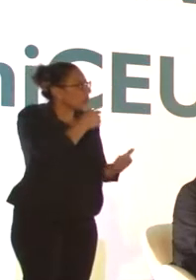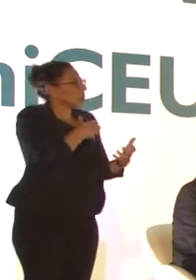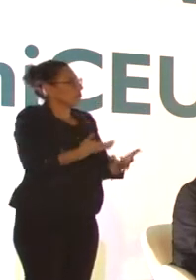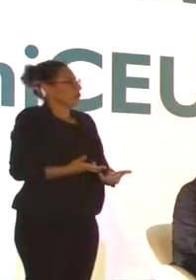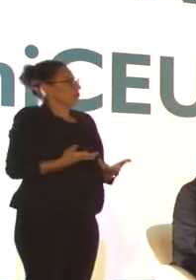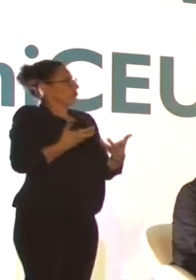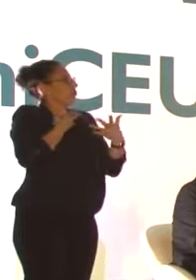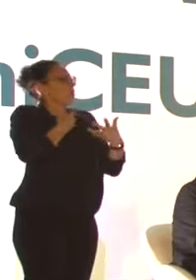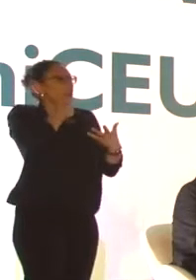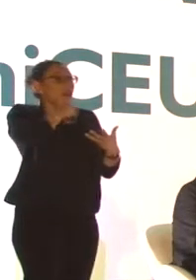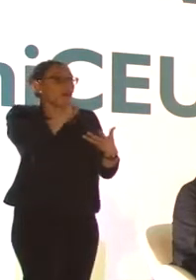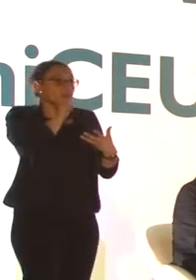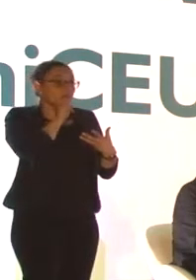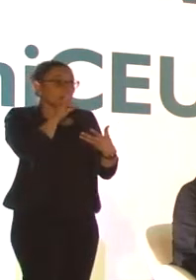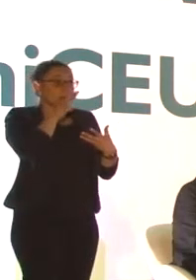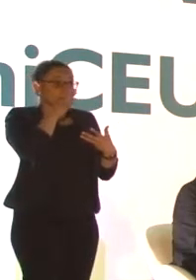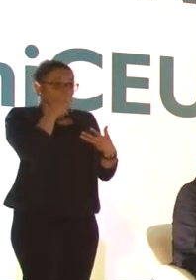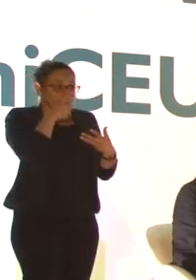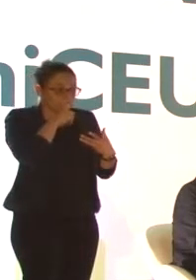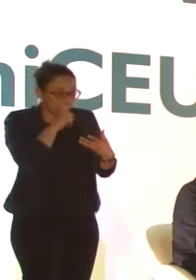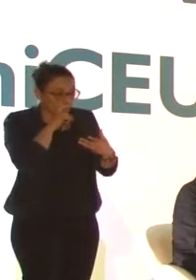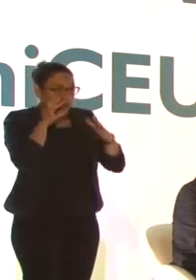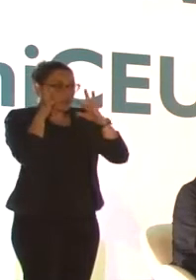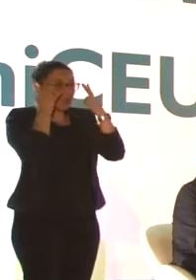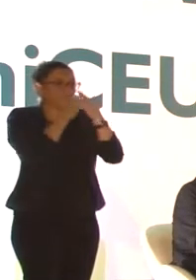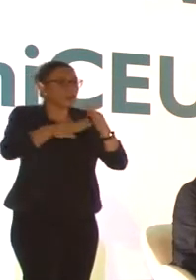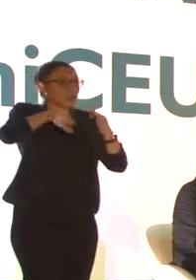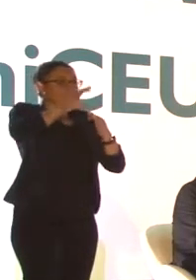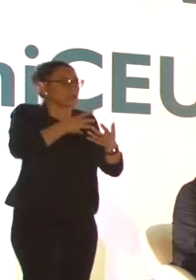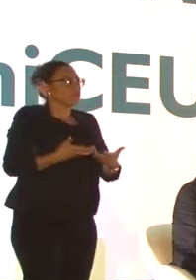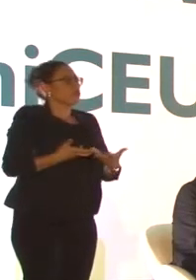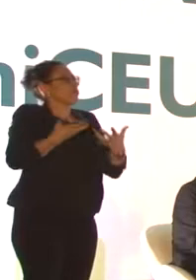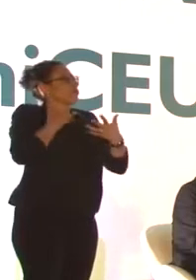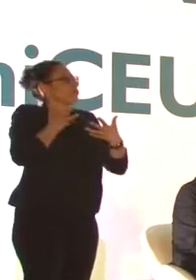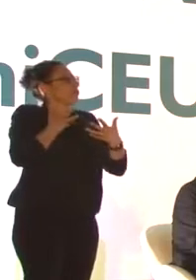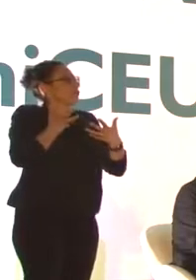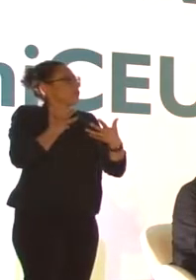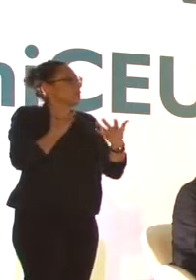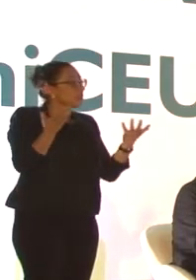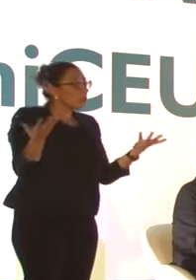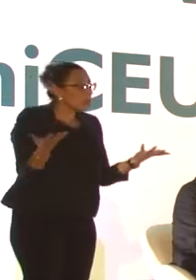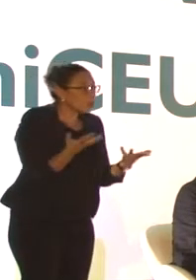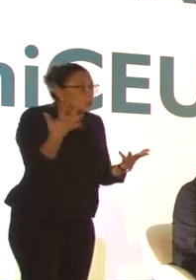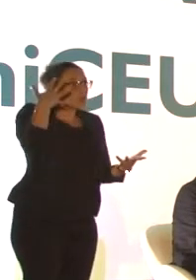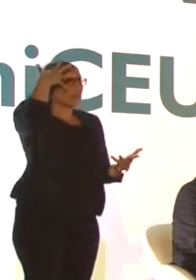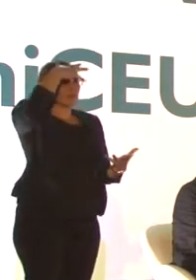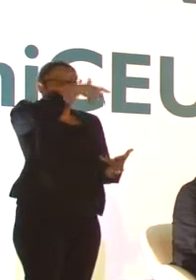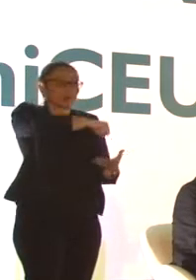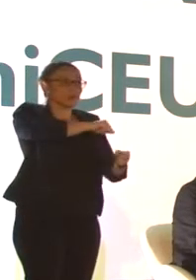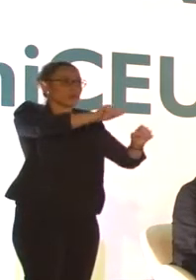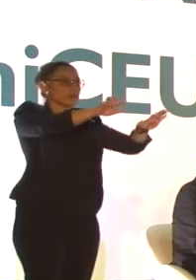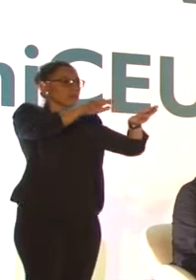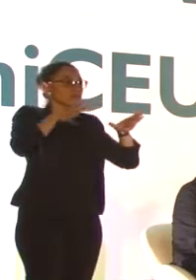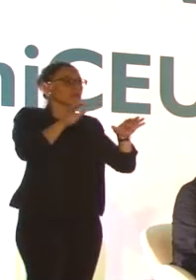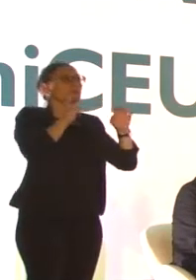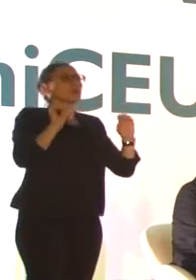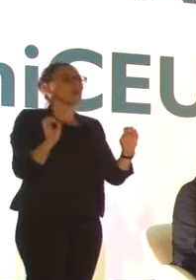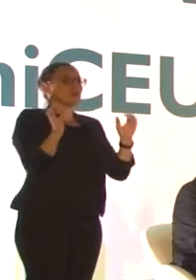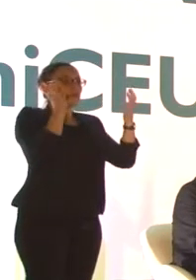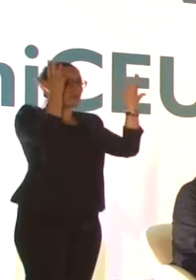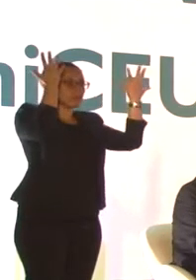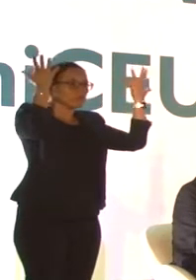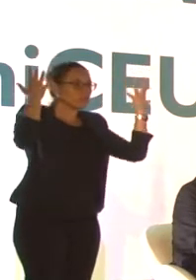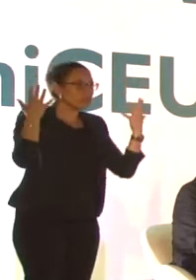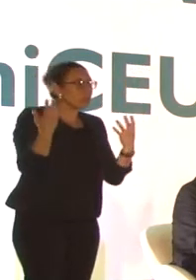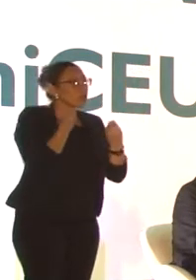tem a qualidade e a excelência da Unesp. E a beleza desta noite de hoje, né, em que a gente celebra o trabalho